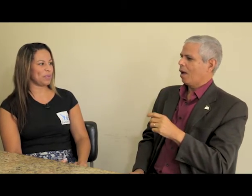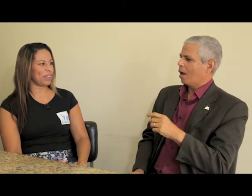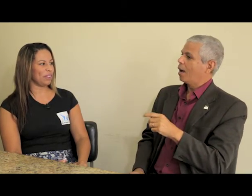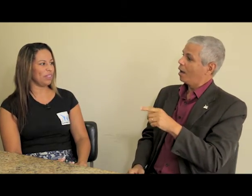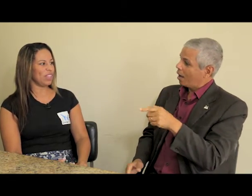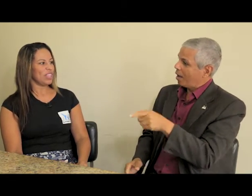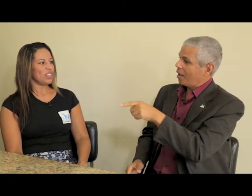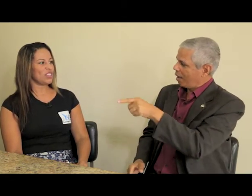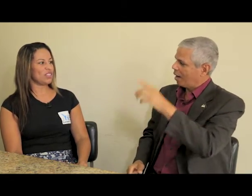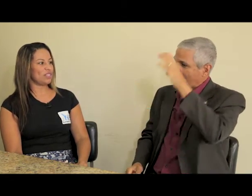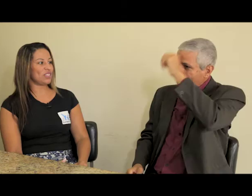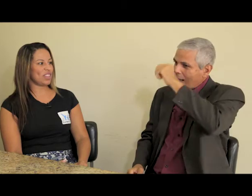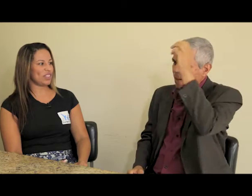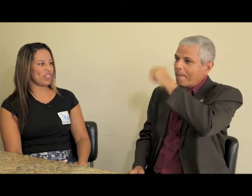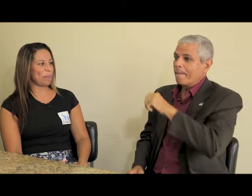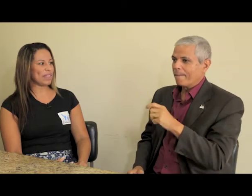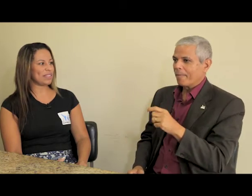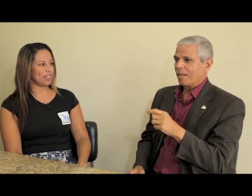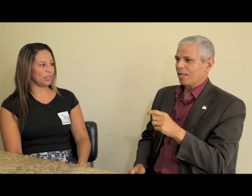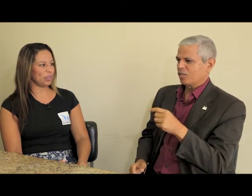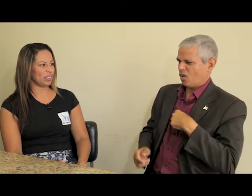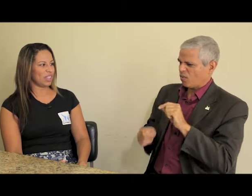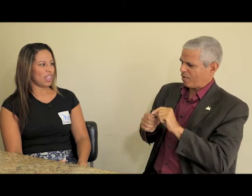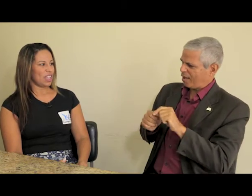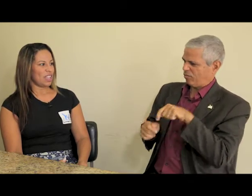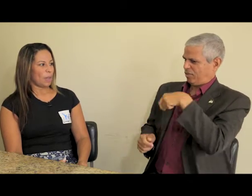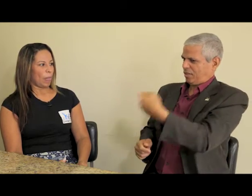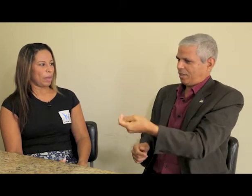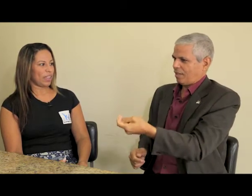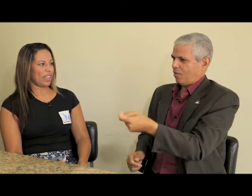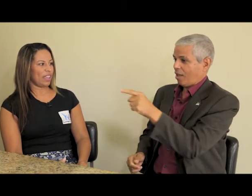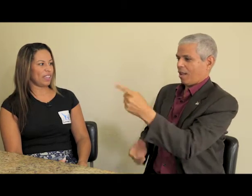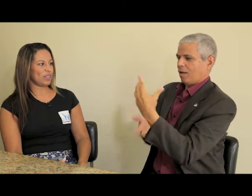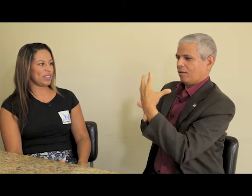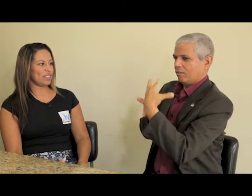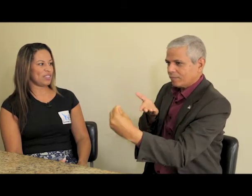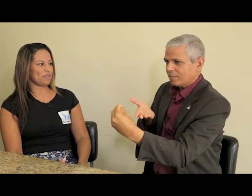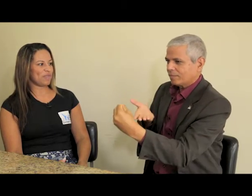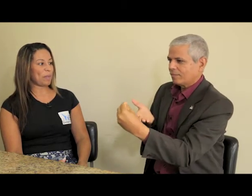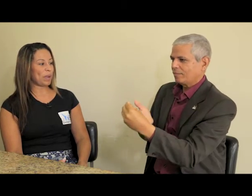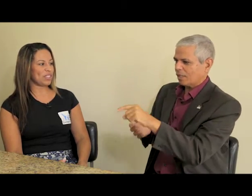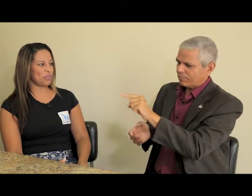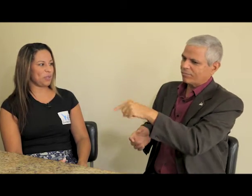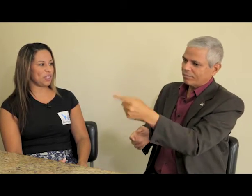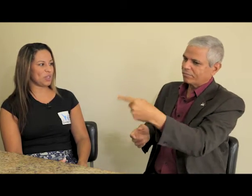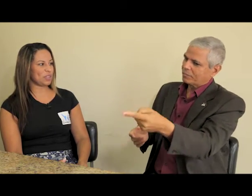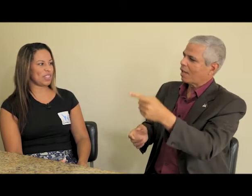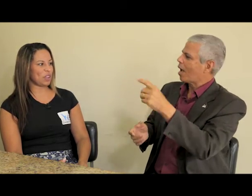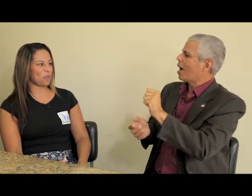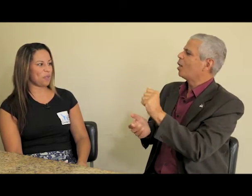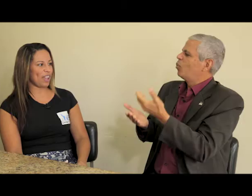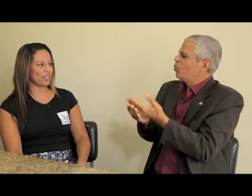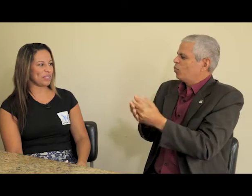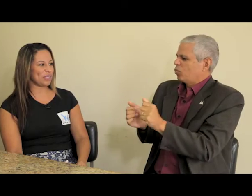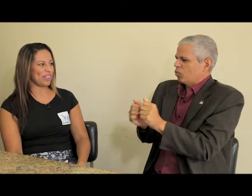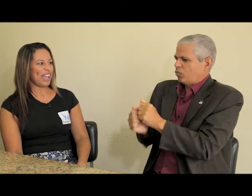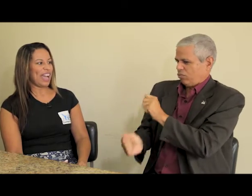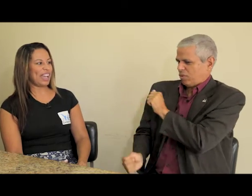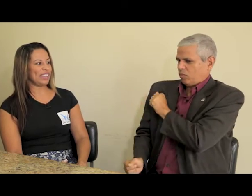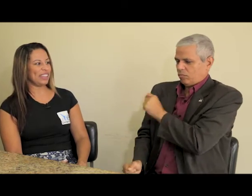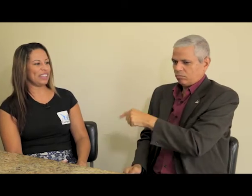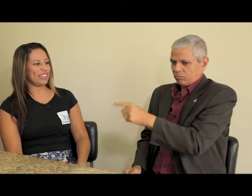no caso eu, esteja, né, passando. Porque, às vezes, pode ser difícil. Um sinal que eu